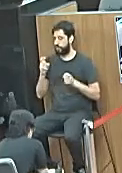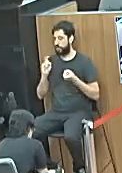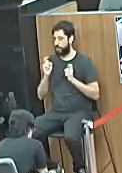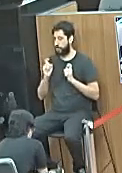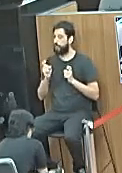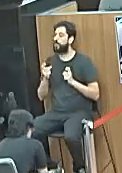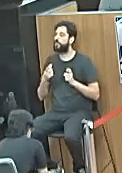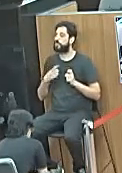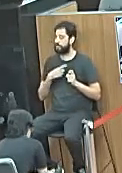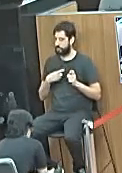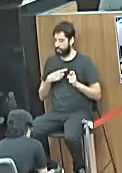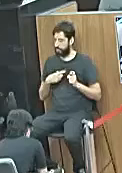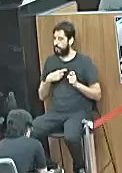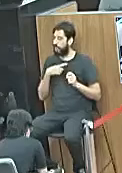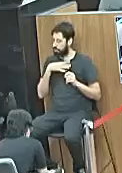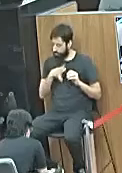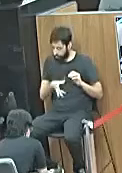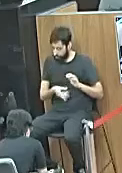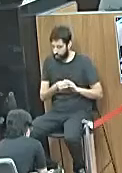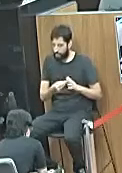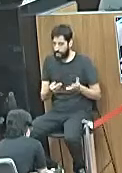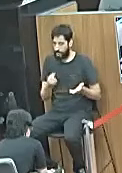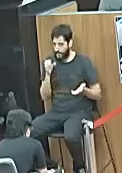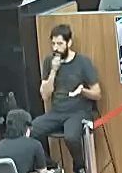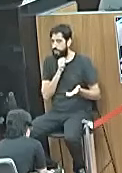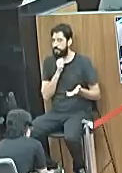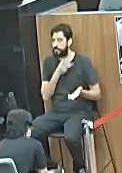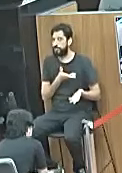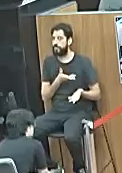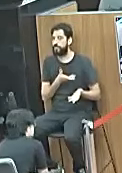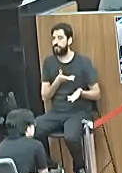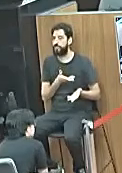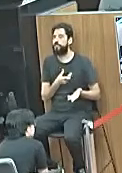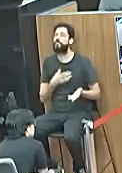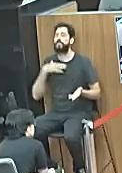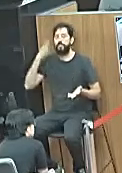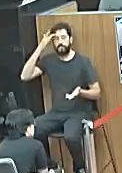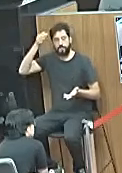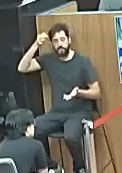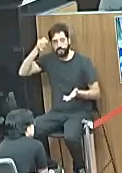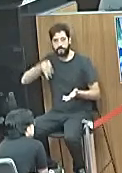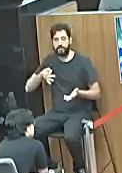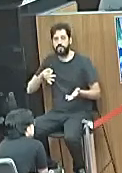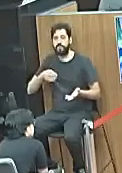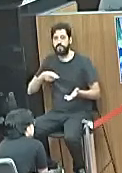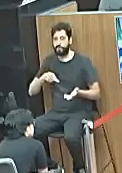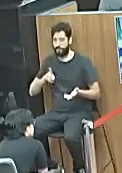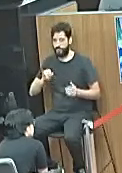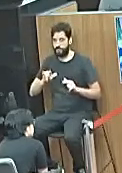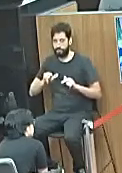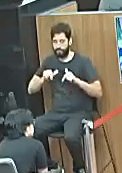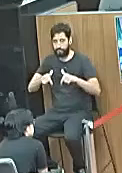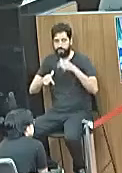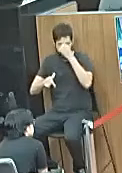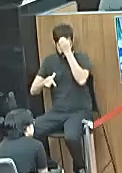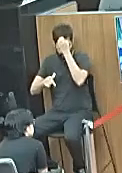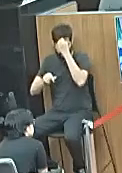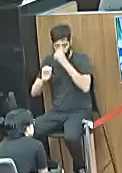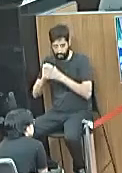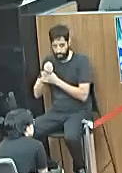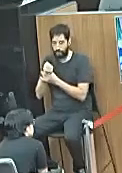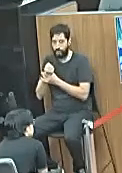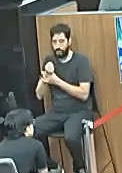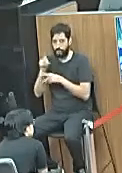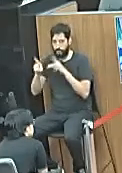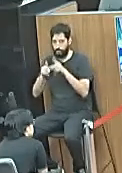elas são de fato tiveram implementação e com certeza elas terão é eficácia no na segurança pública do